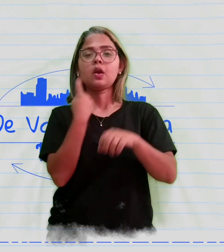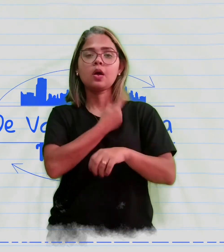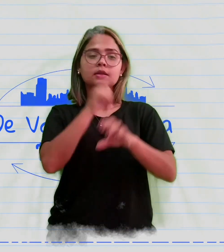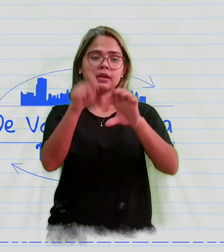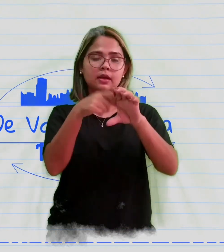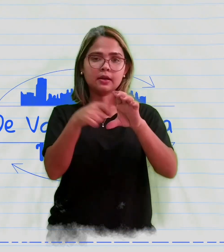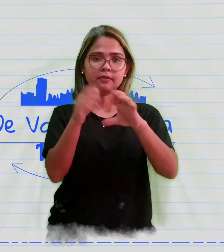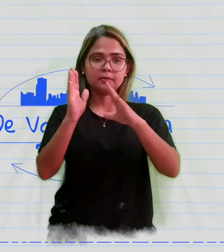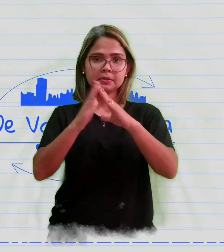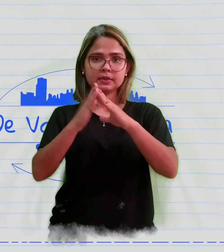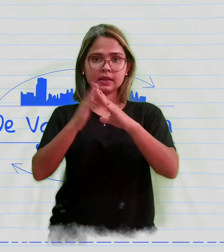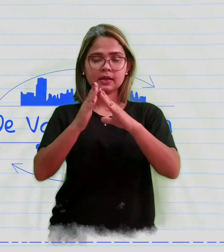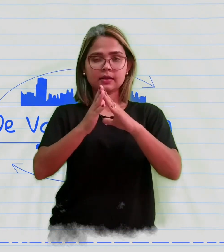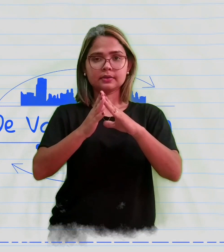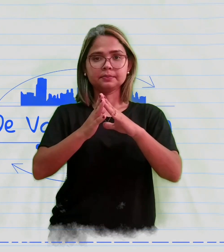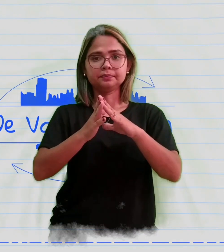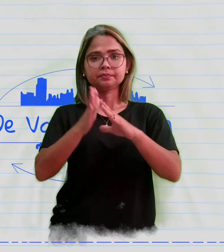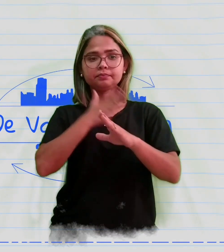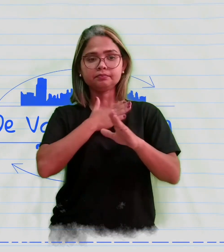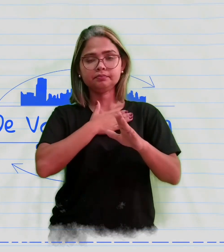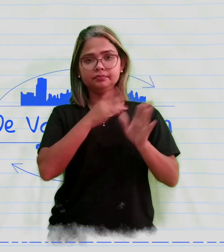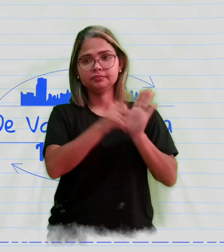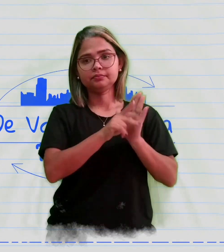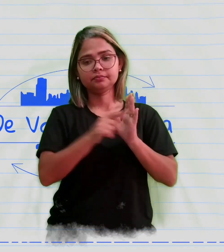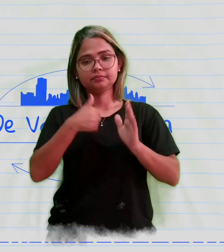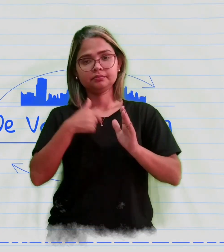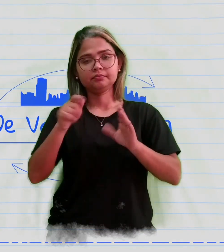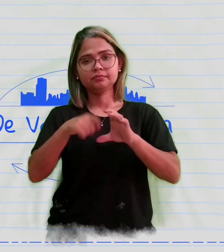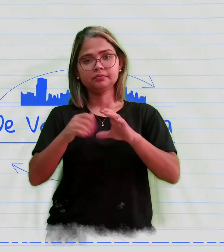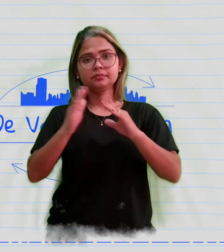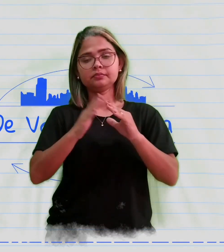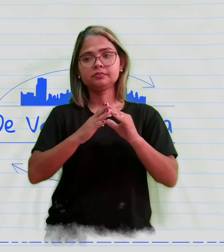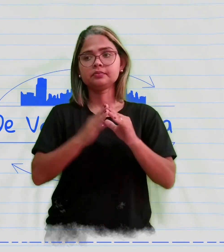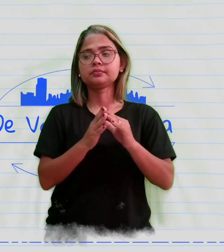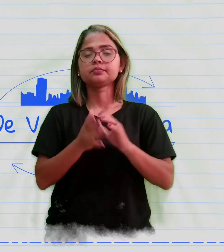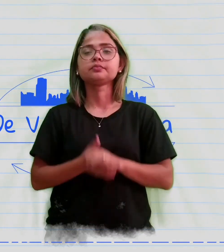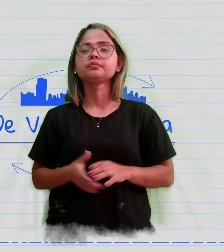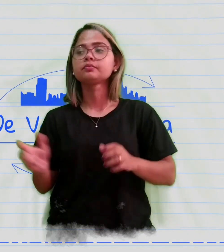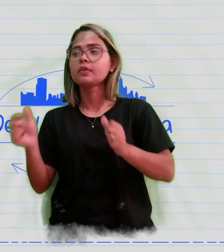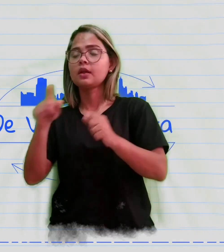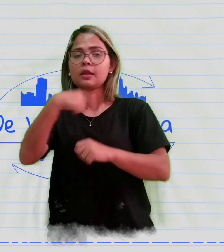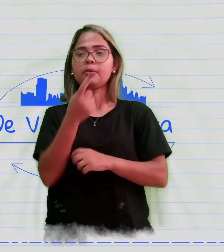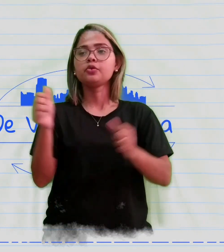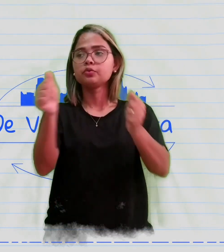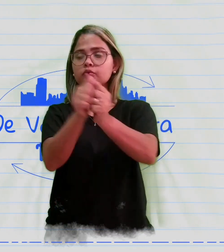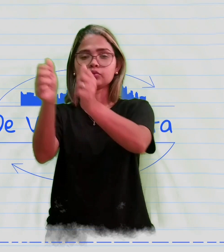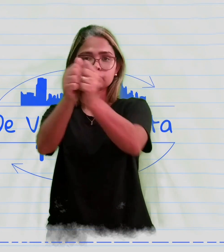gravei minha parte aqui, a gente montou o roteiro. A gente gravou nossas partes, de acordo com o que foi orientado. Juntamos tudo, colocamos a música